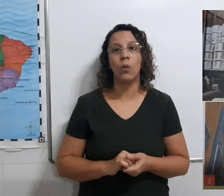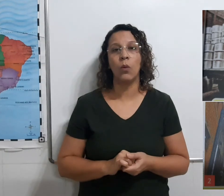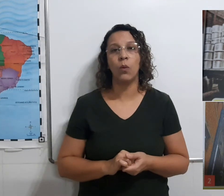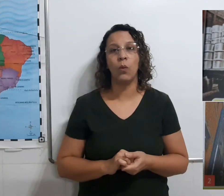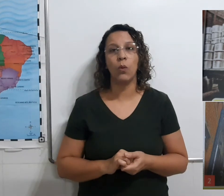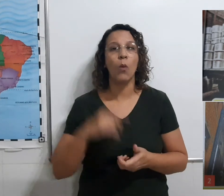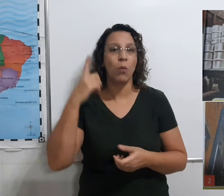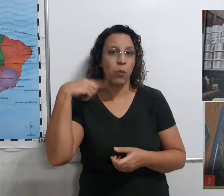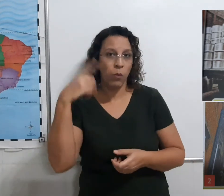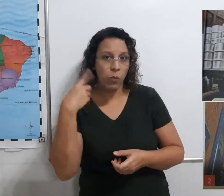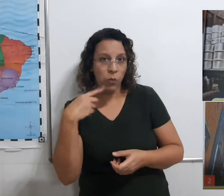advogados,